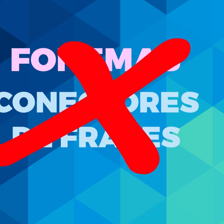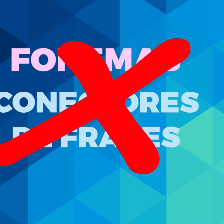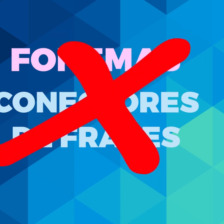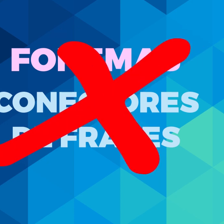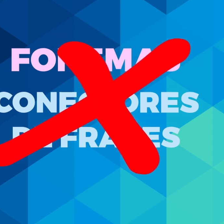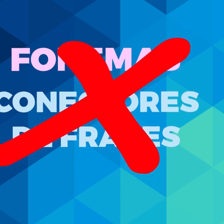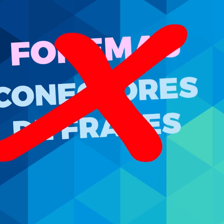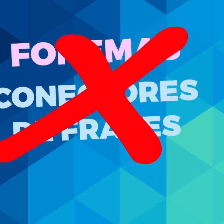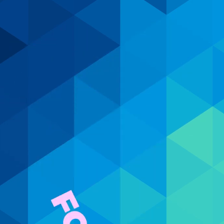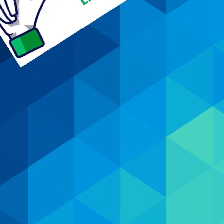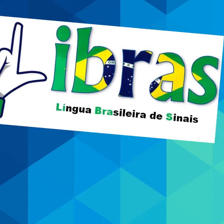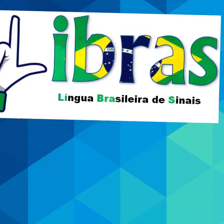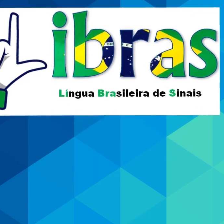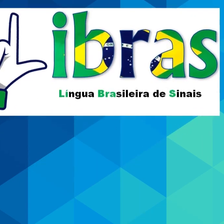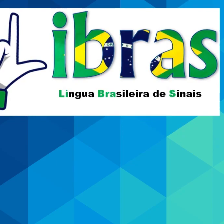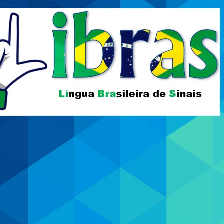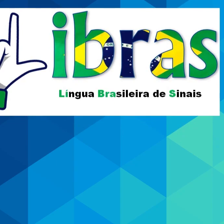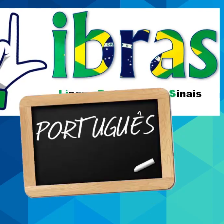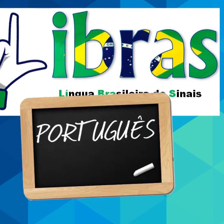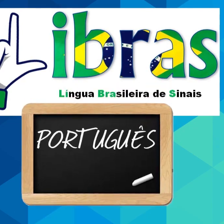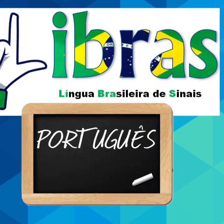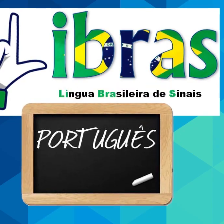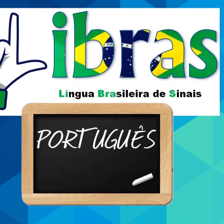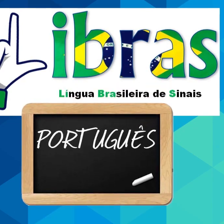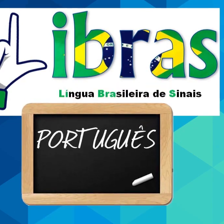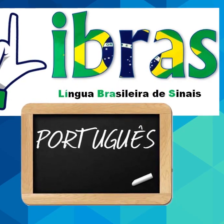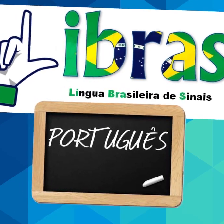línguas distintas, Libras e português.